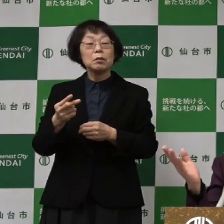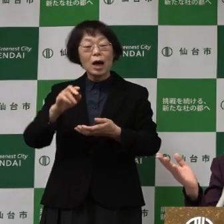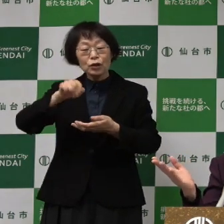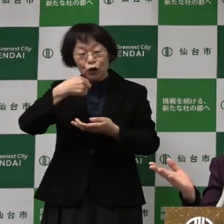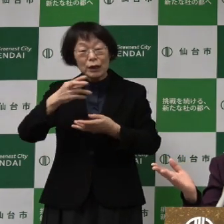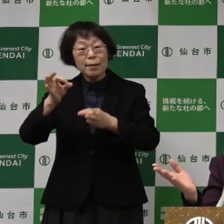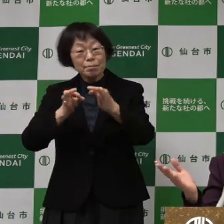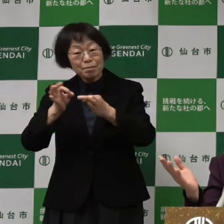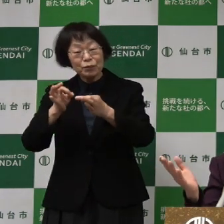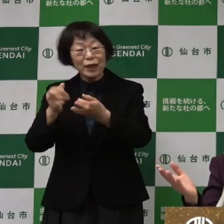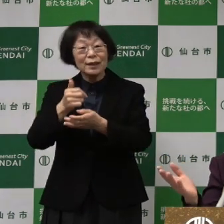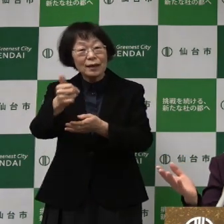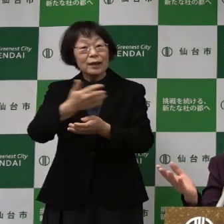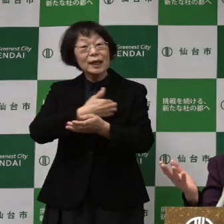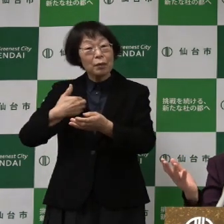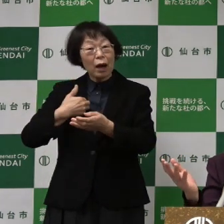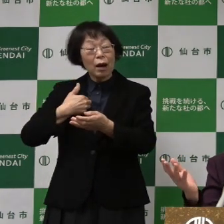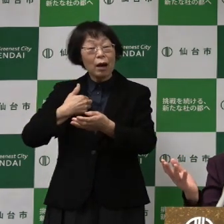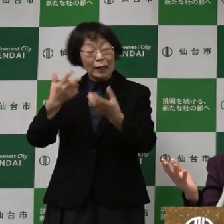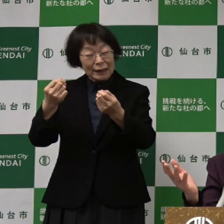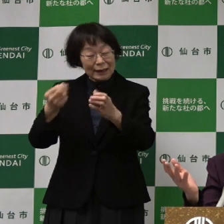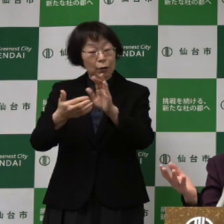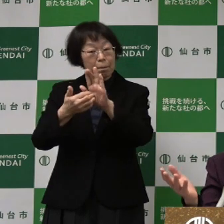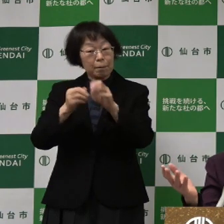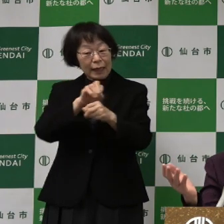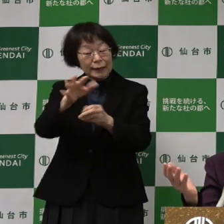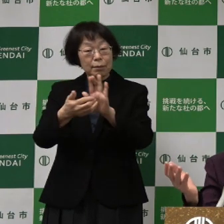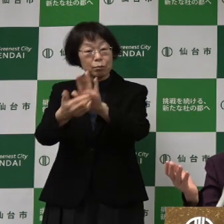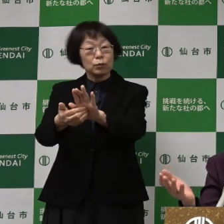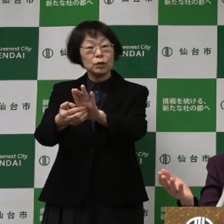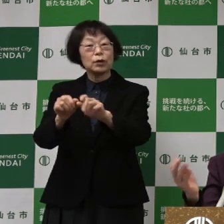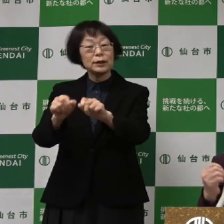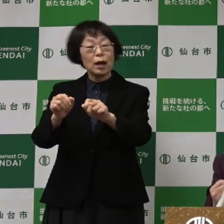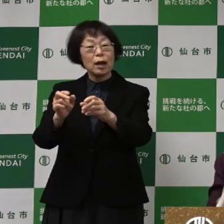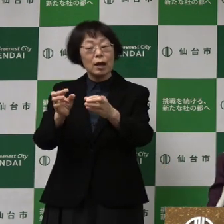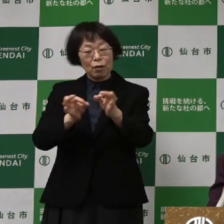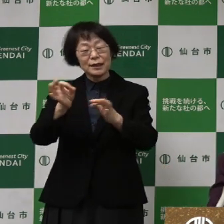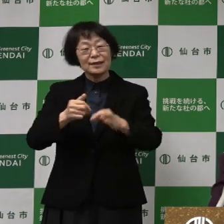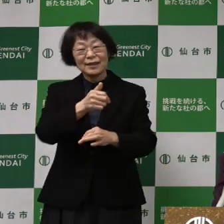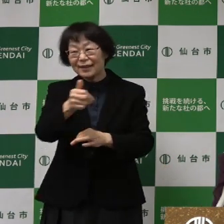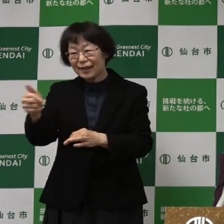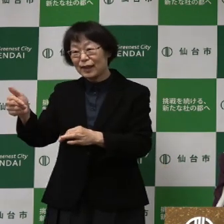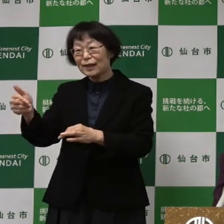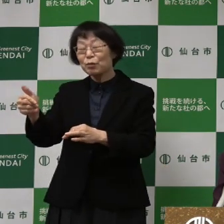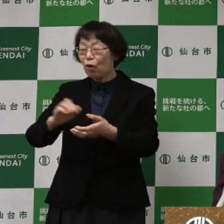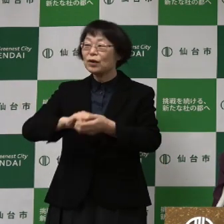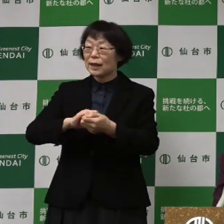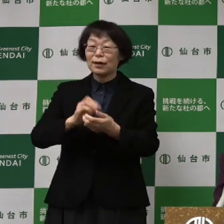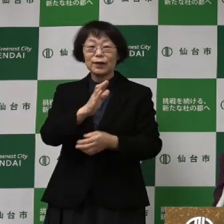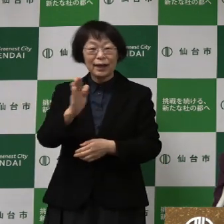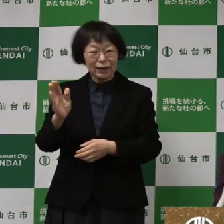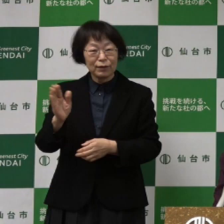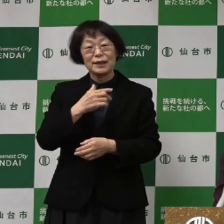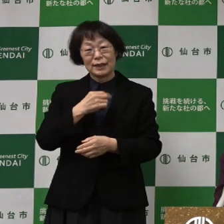だという皆さんであれば、徹底した対策を取った上でですね、利用していただくことはぜひしていただ